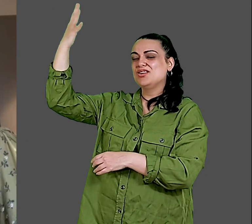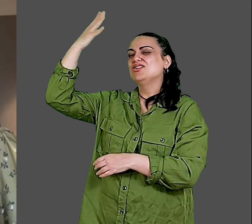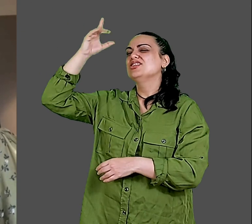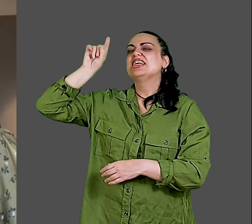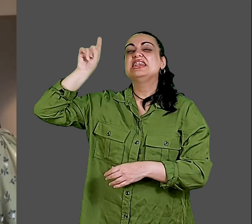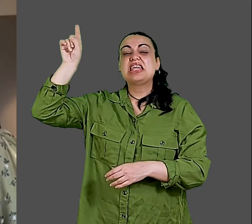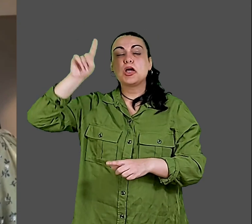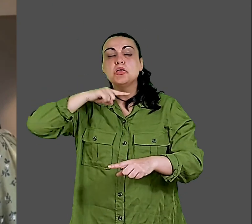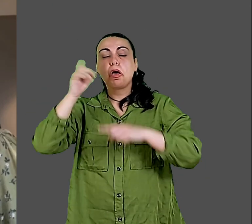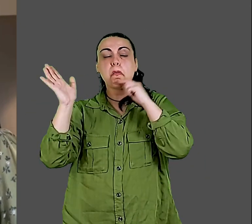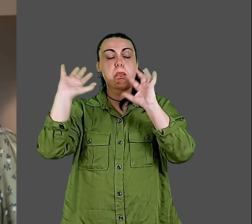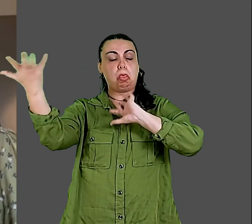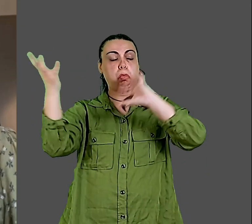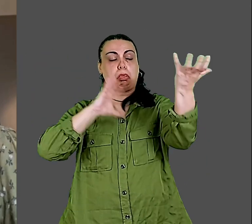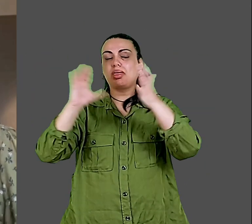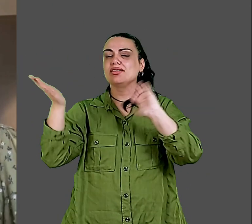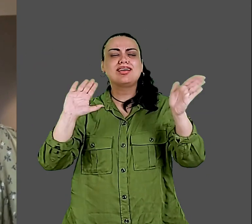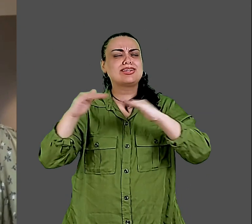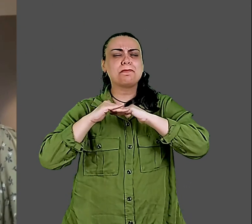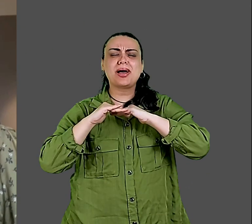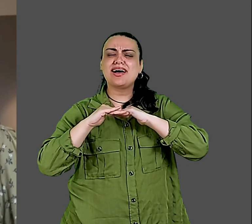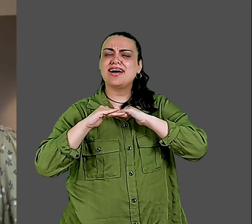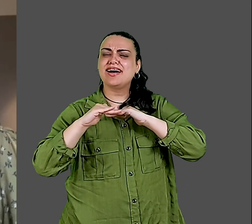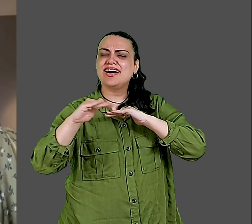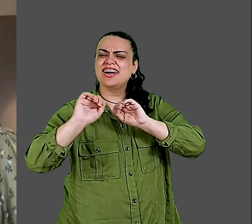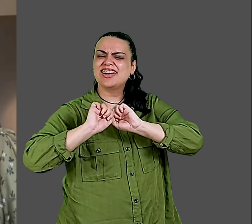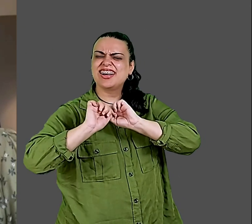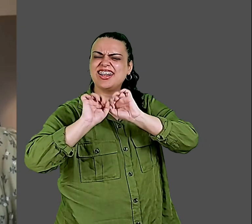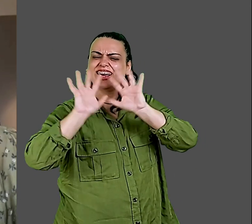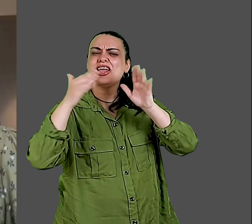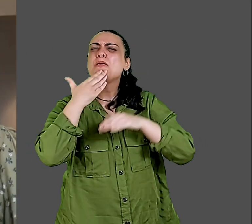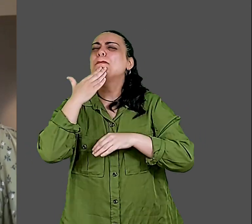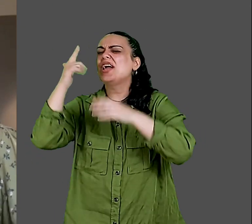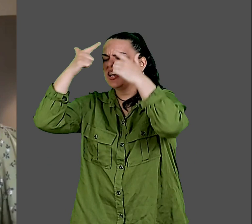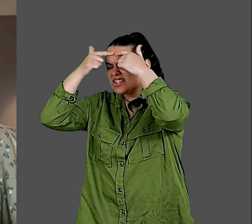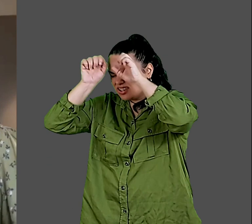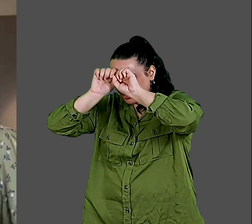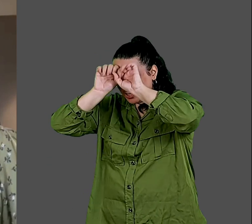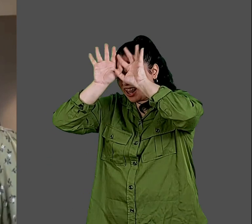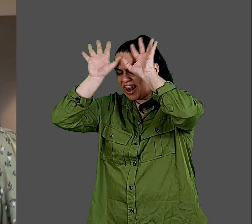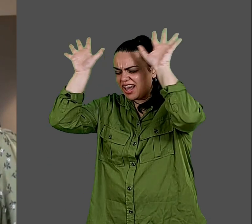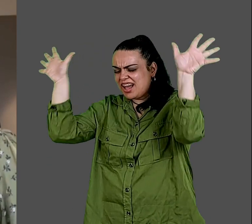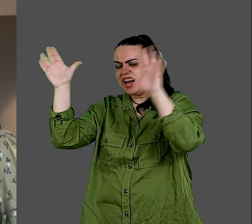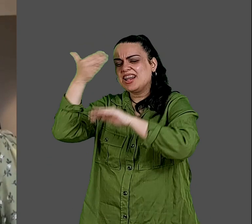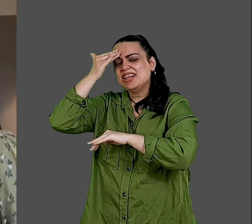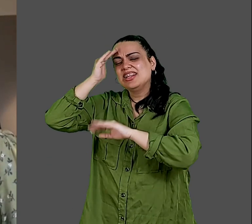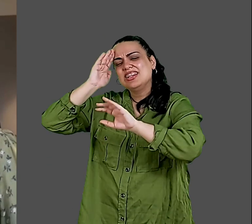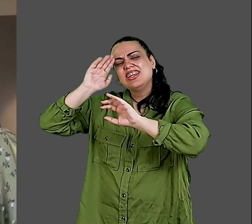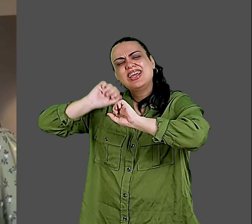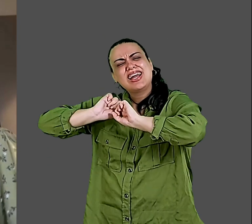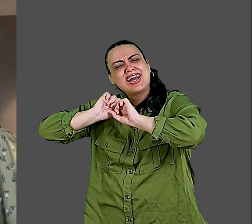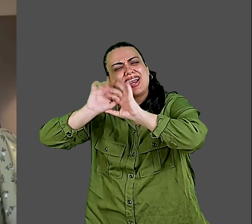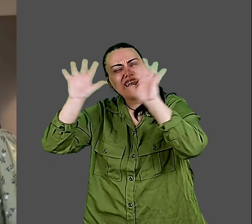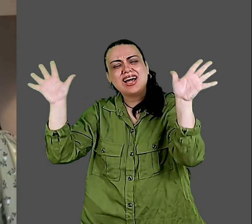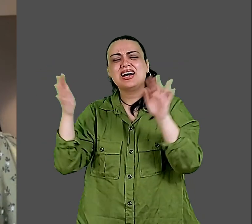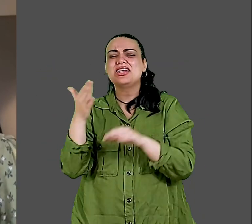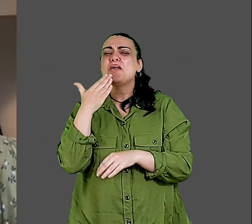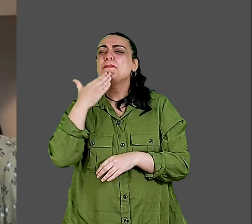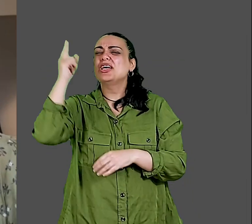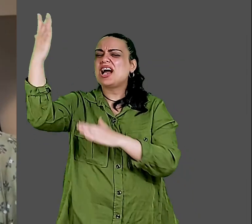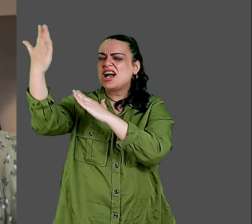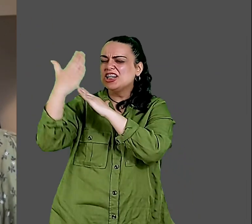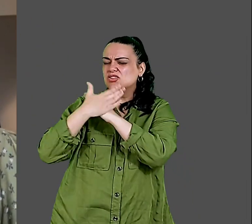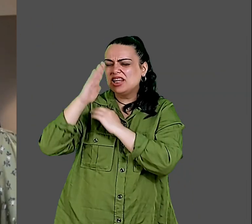de dúvida ou variação. Por isso eu te peço clareza, por isso eu te peço entendimento, por isso eu te peço